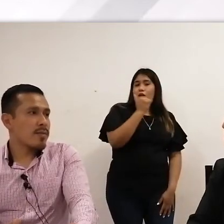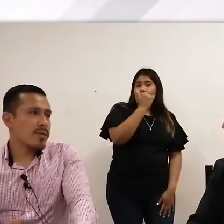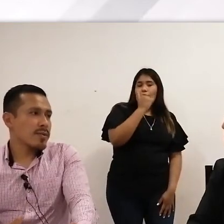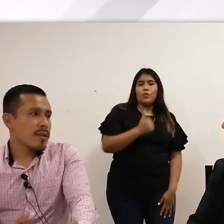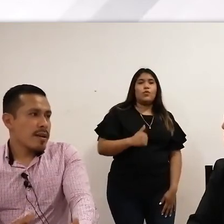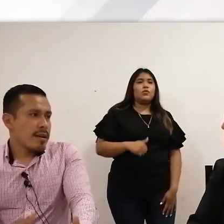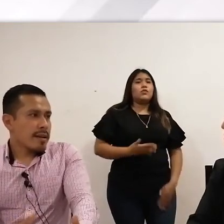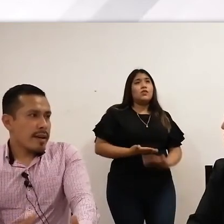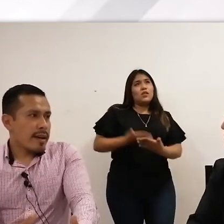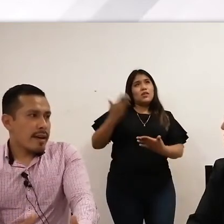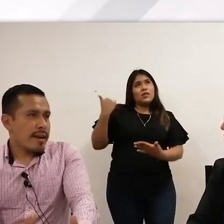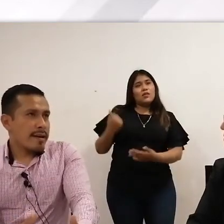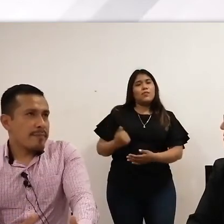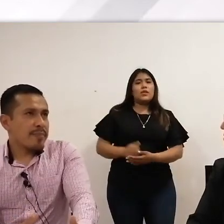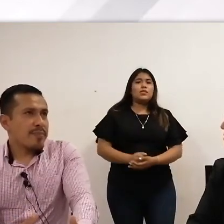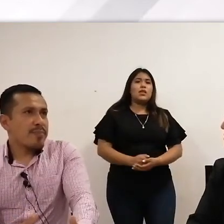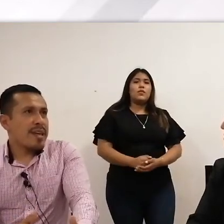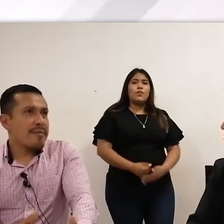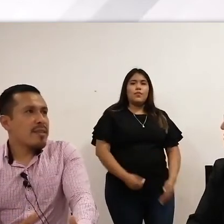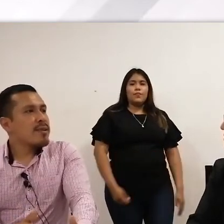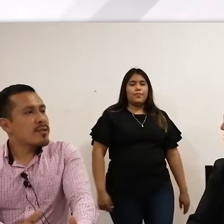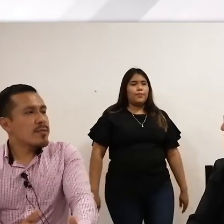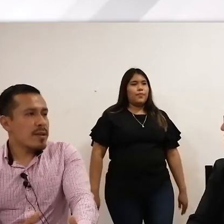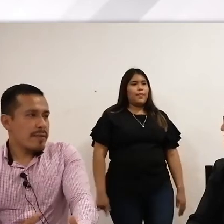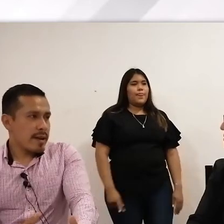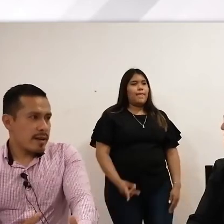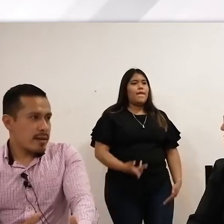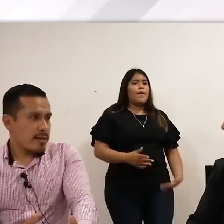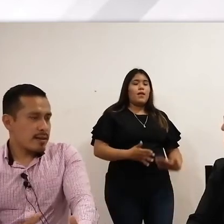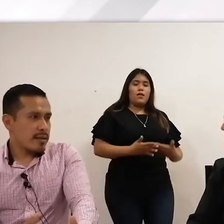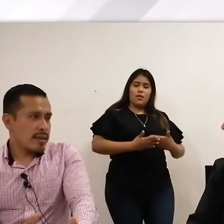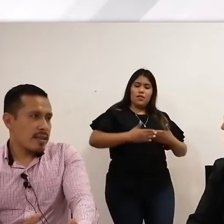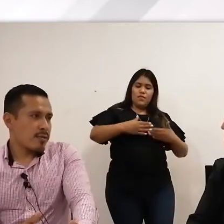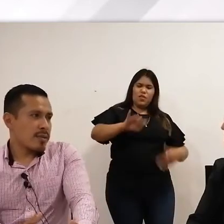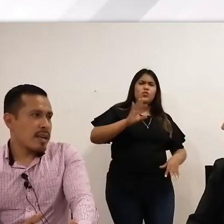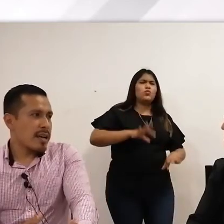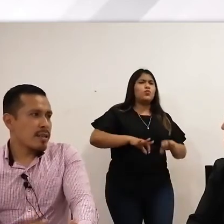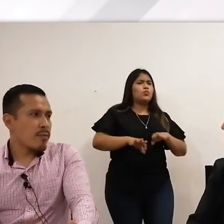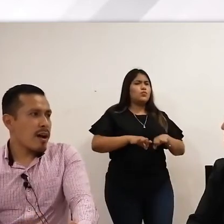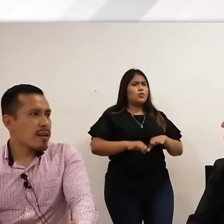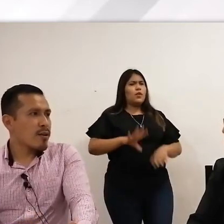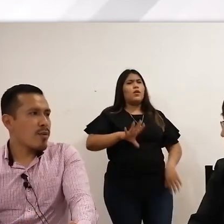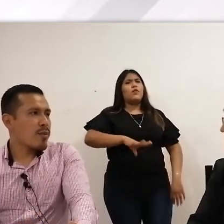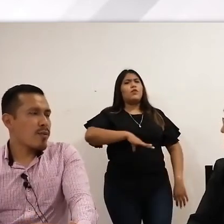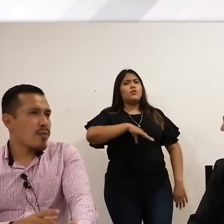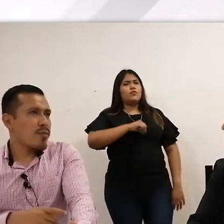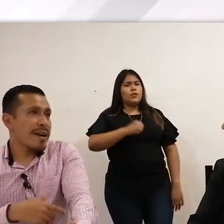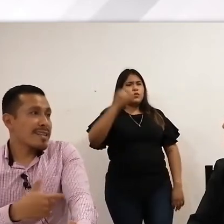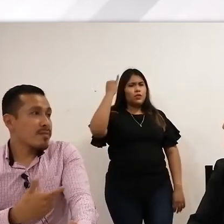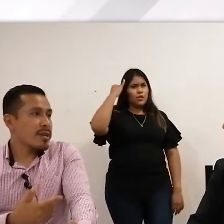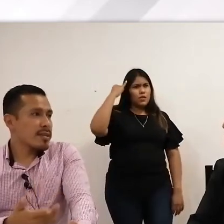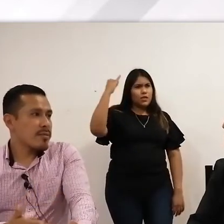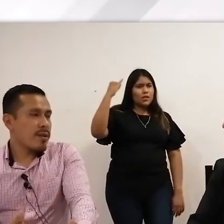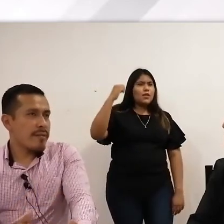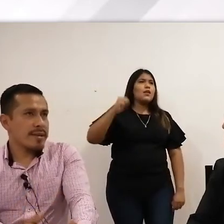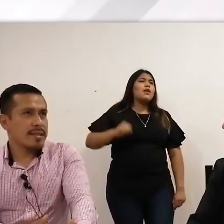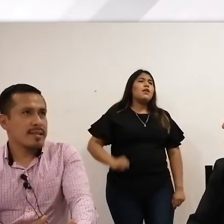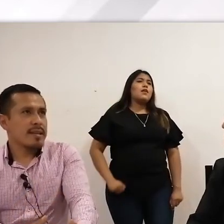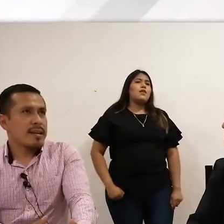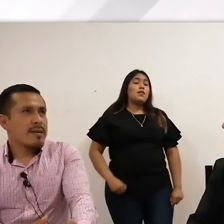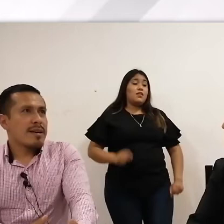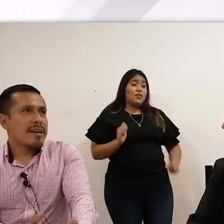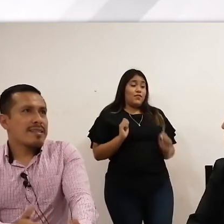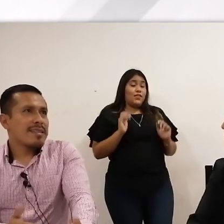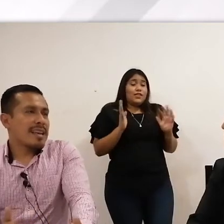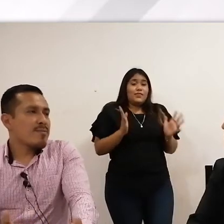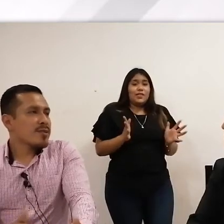ciertos alumnos que debido a su nivel, tanto intelectual como expresivo, a